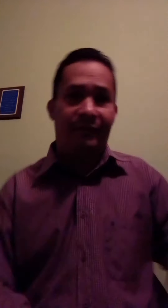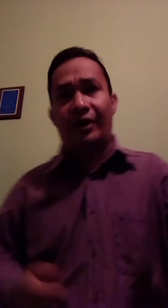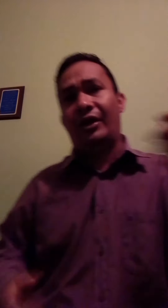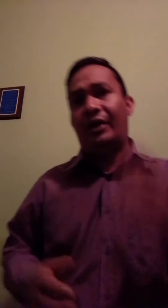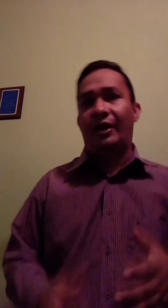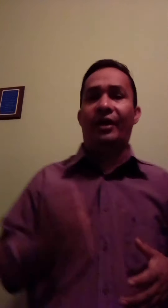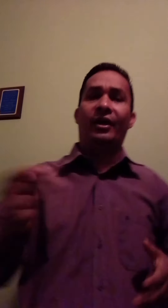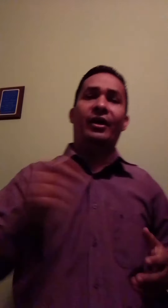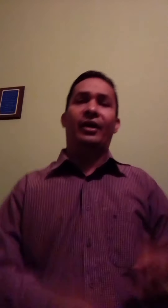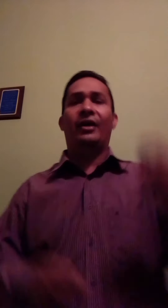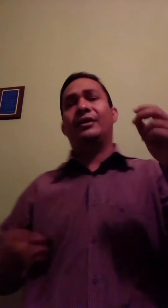ves